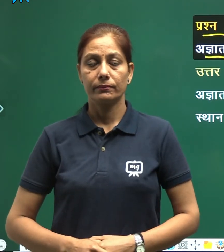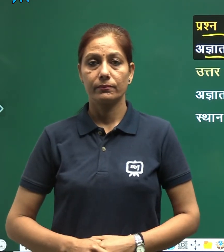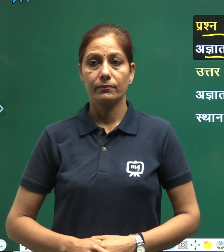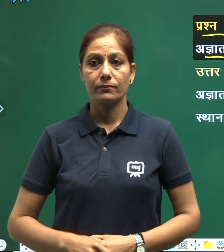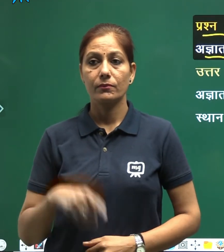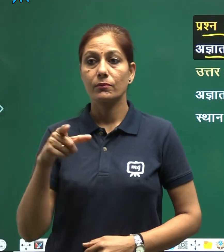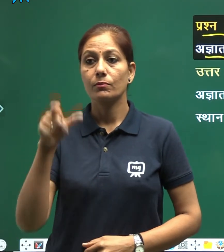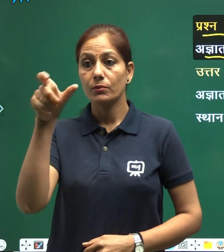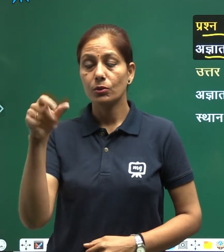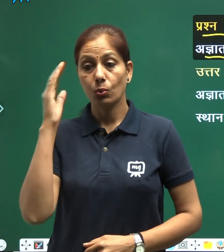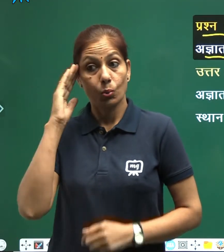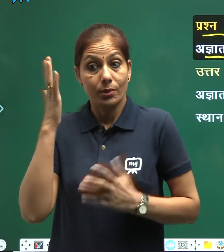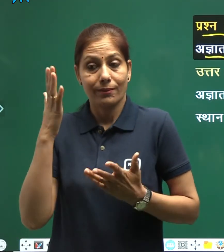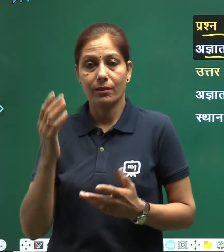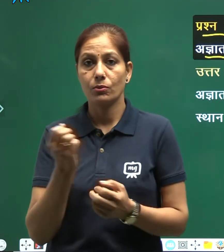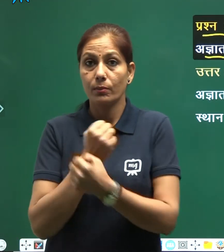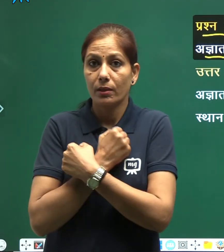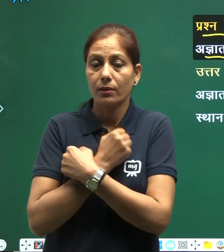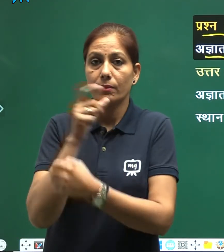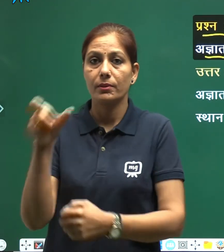अज्ञात प्रिय का